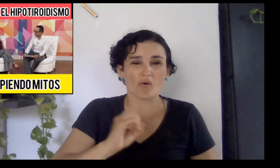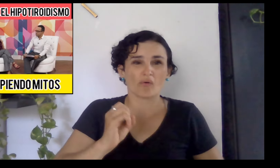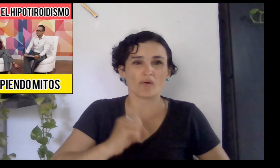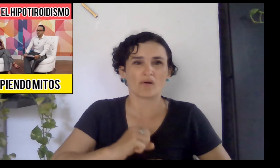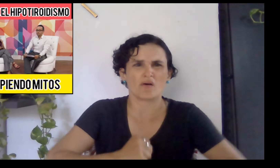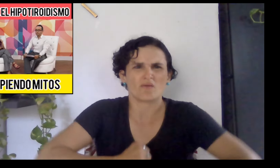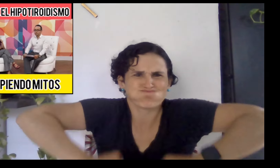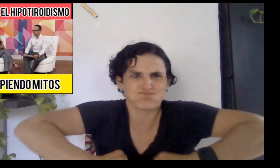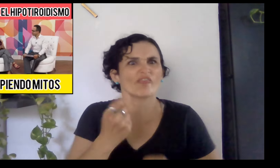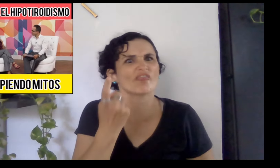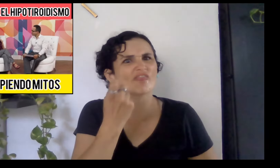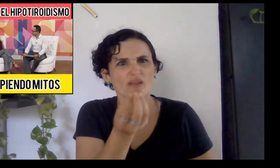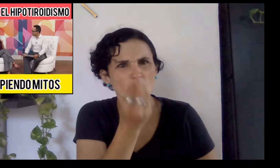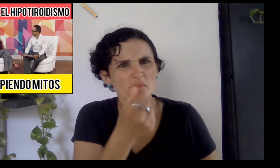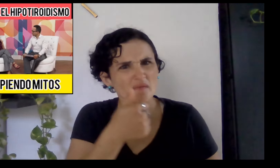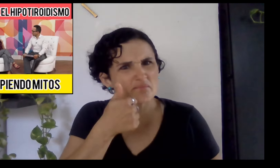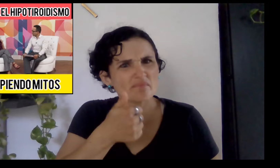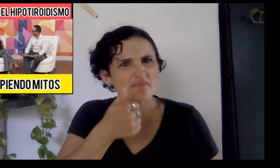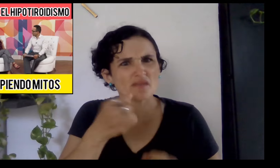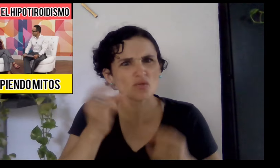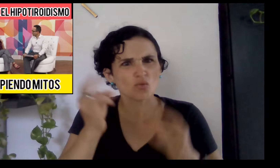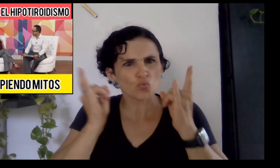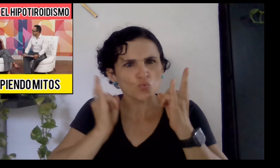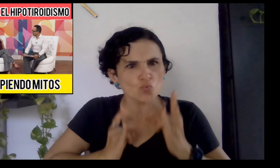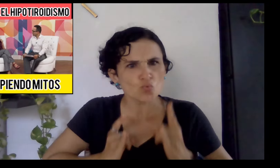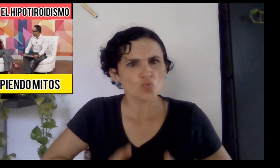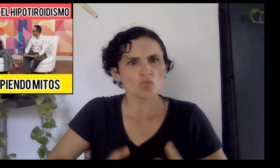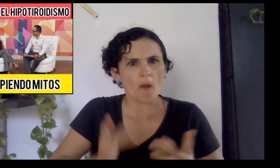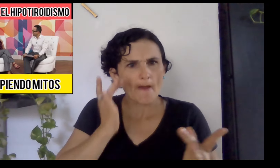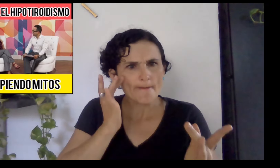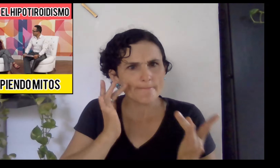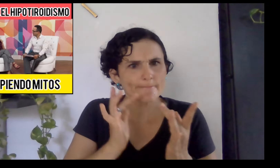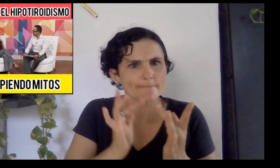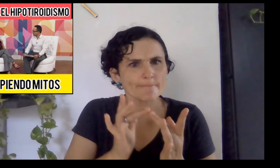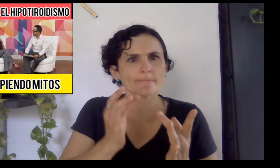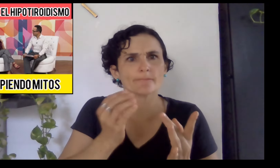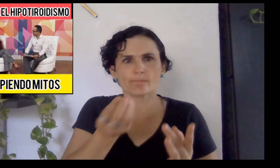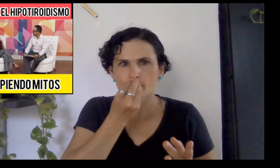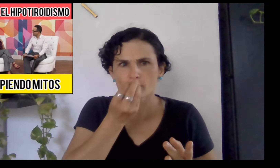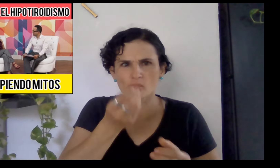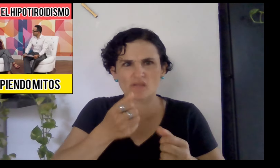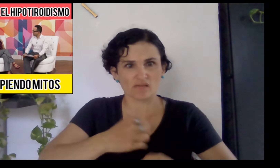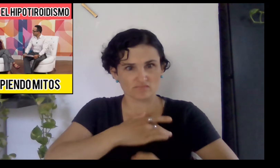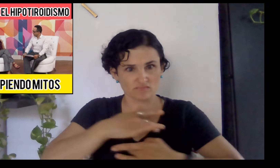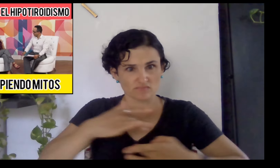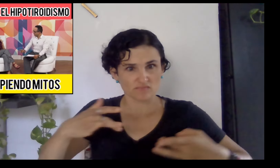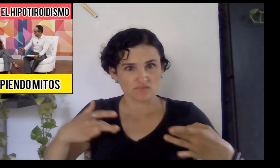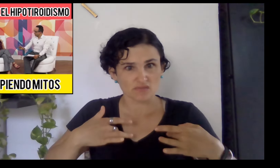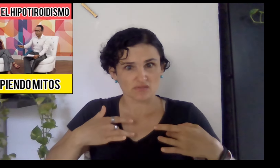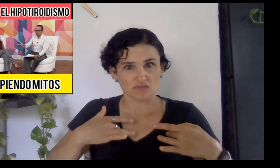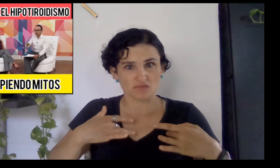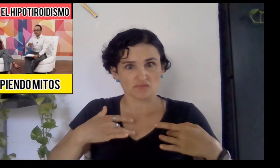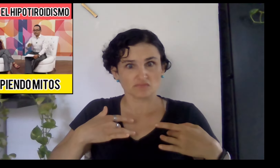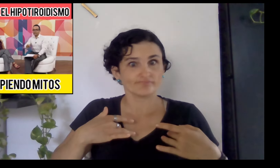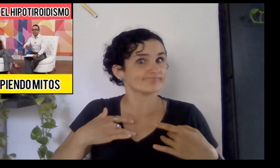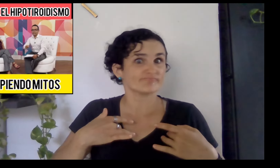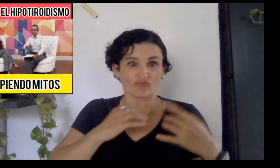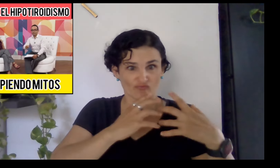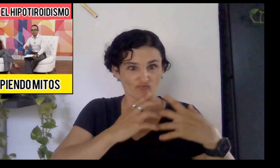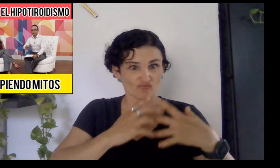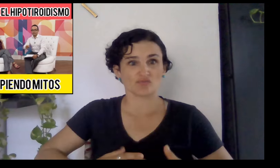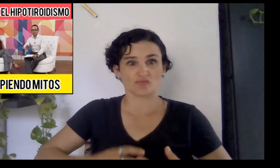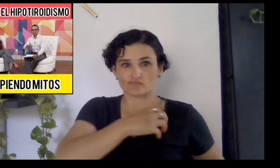desnutridas porque no tienen el aporte adecuado de los nutrientes que contribuyen a la formación y al funcionamiento de cada órgano. Muy bien, con esa